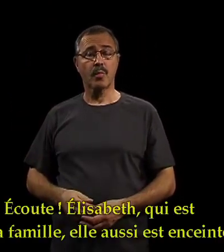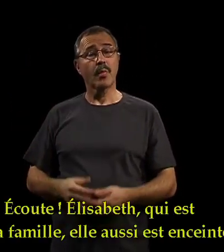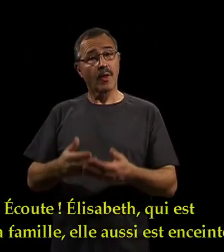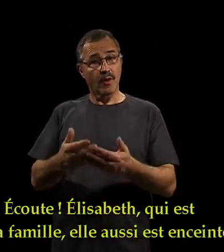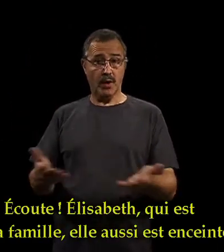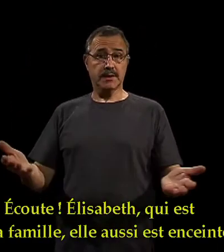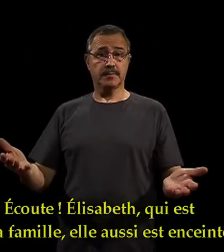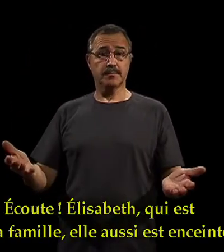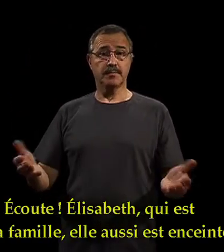Écoute,